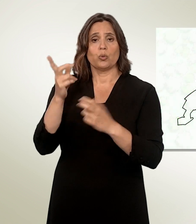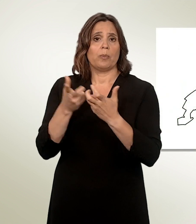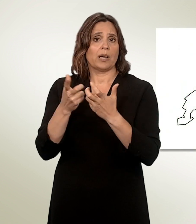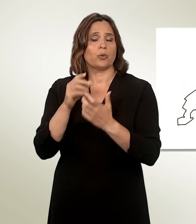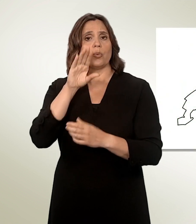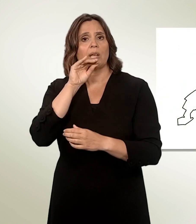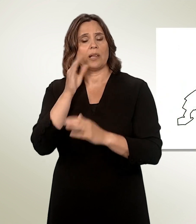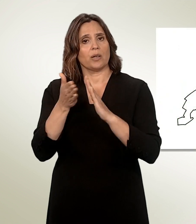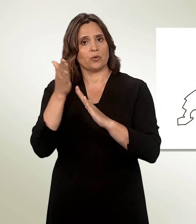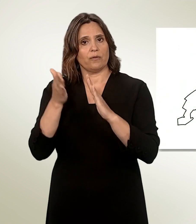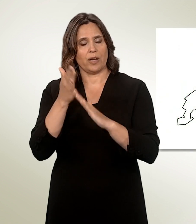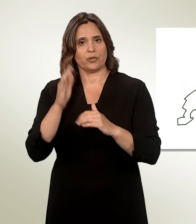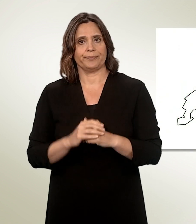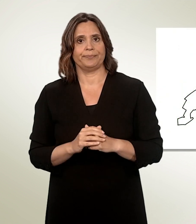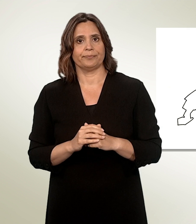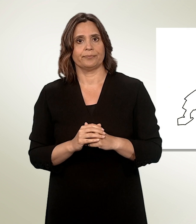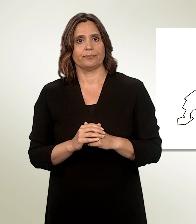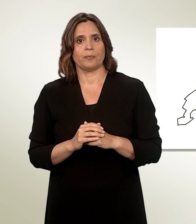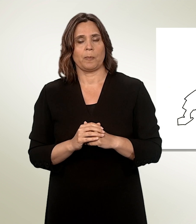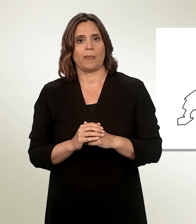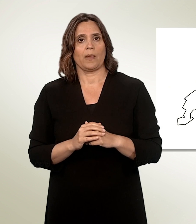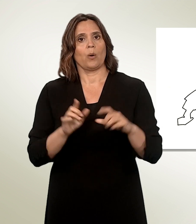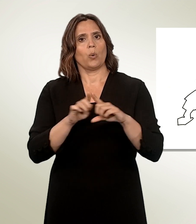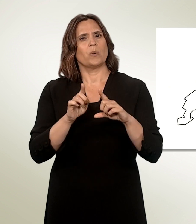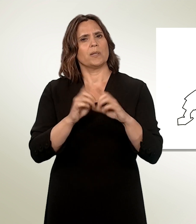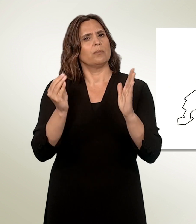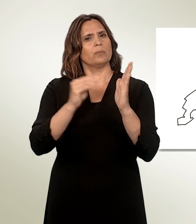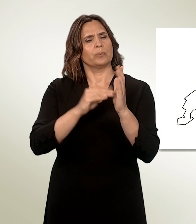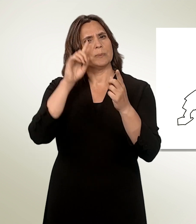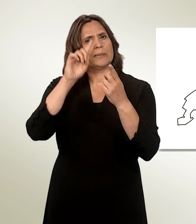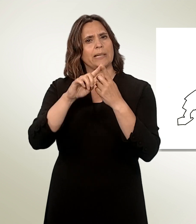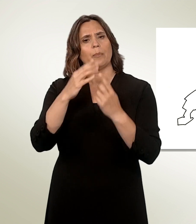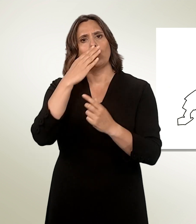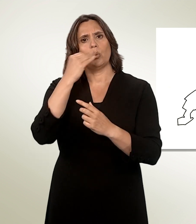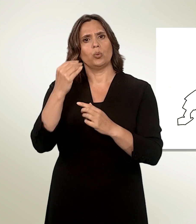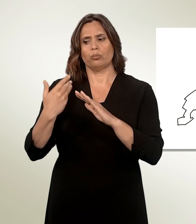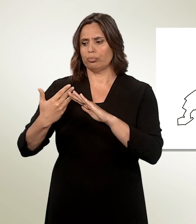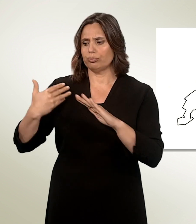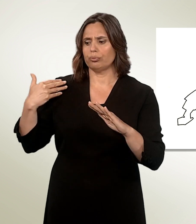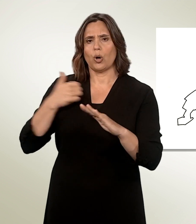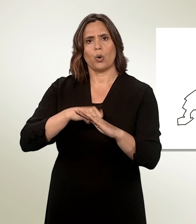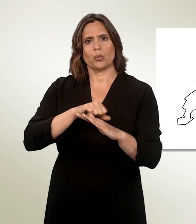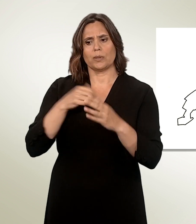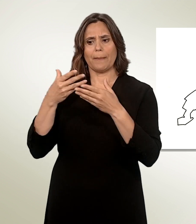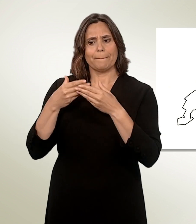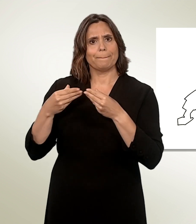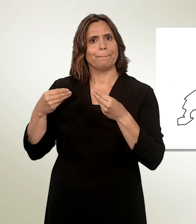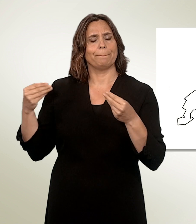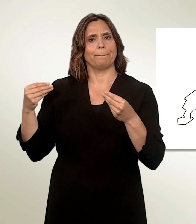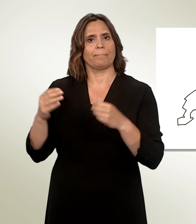loi révisée sur la chasse concerne également le loup, qui avait disparu de Suisse depuis longtemps. C'est à partir de